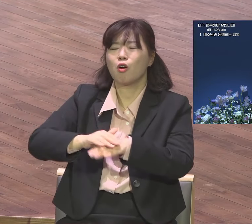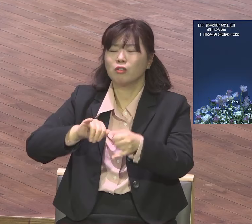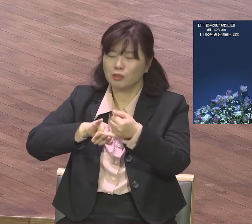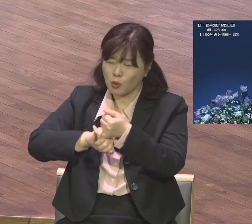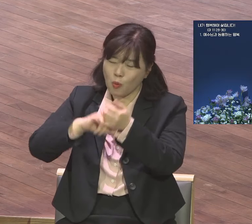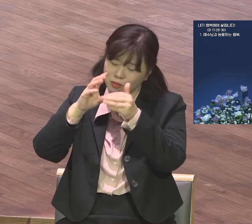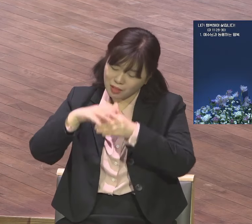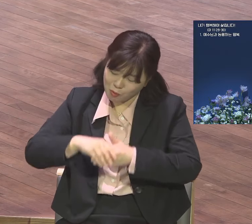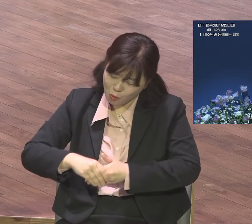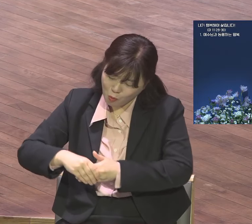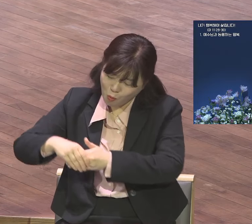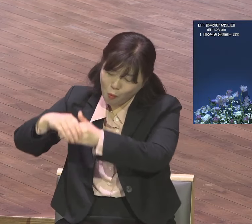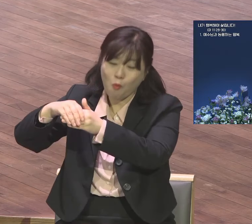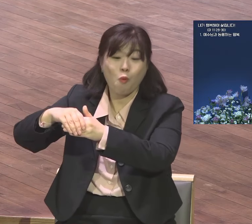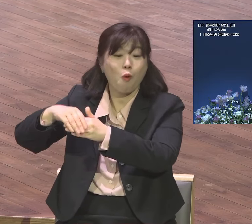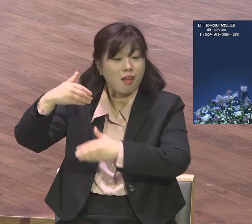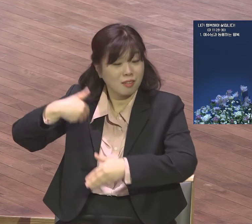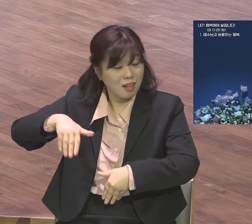가소서.